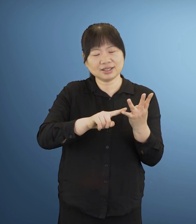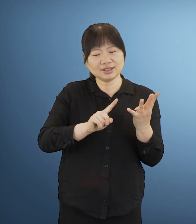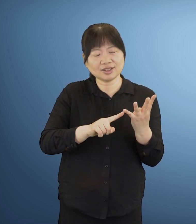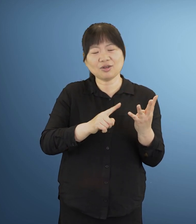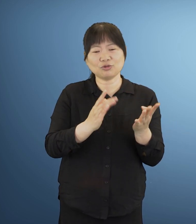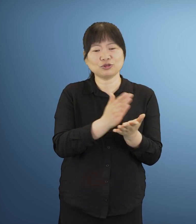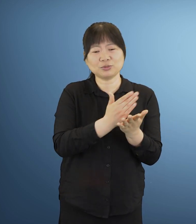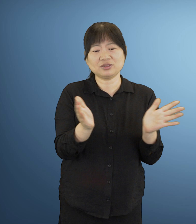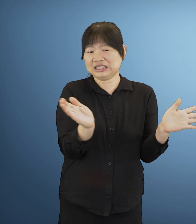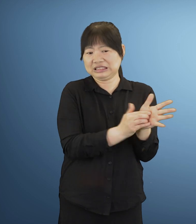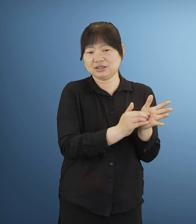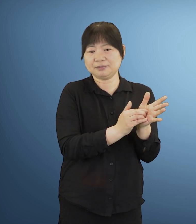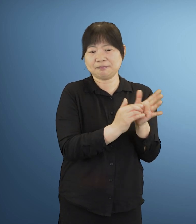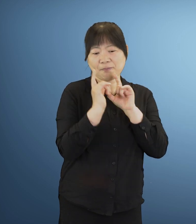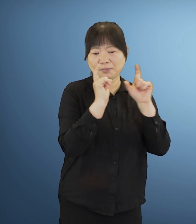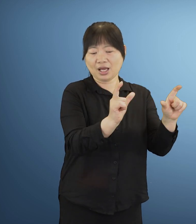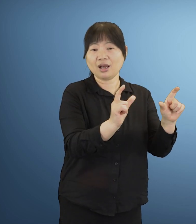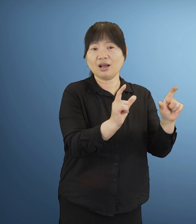없는 존재들